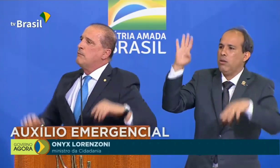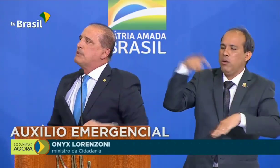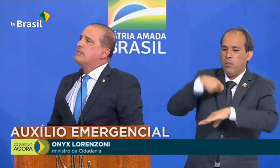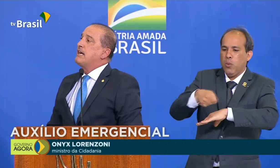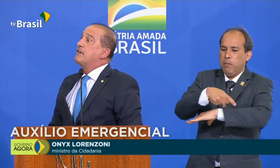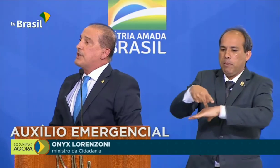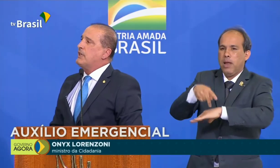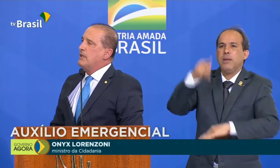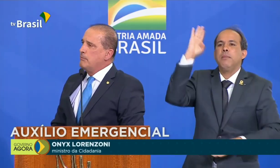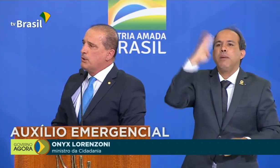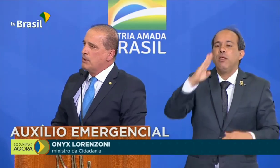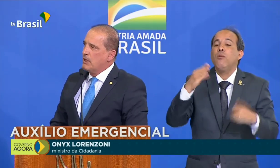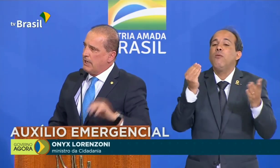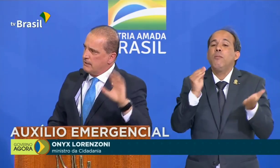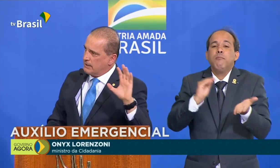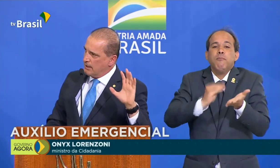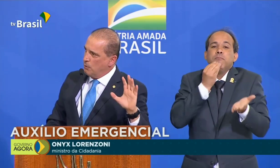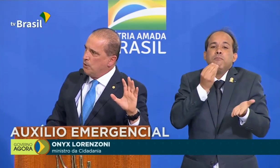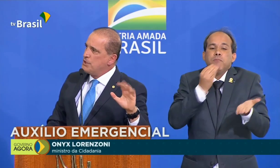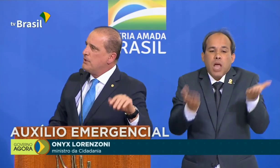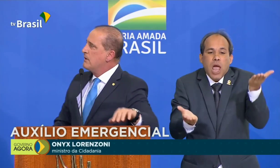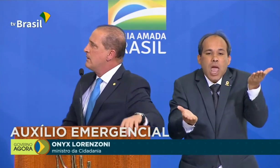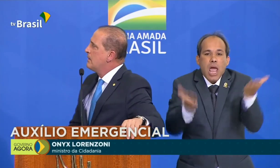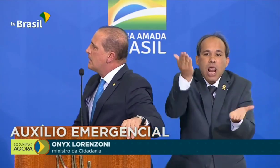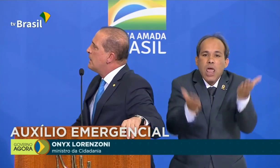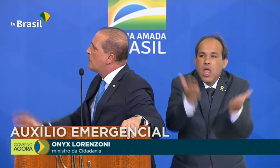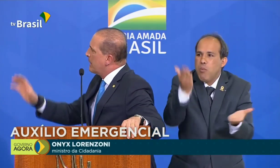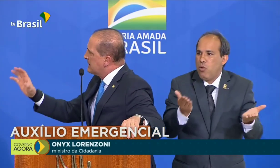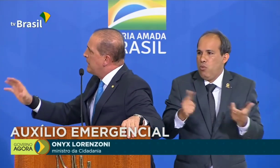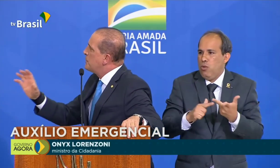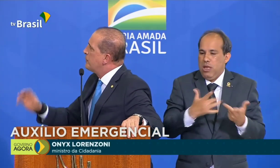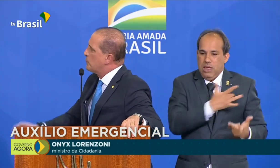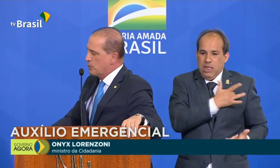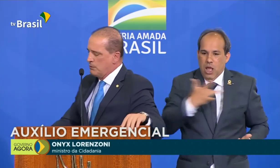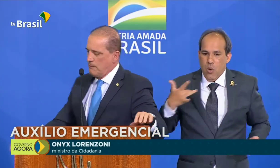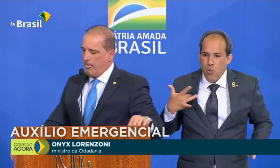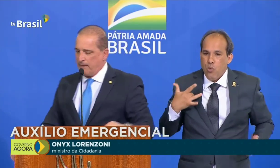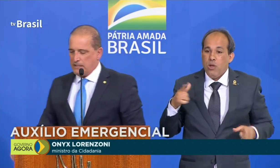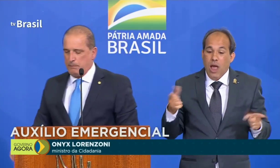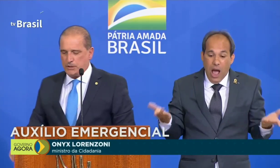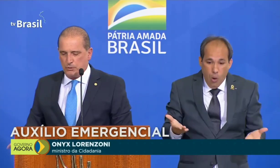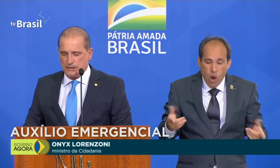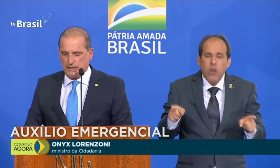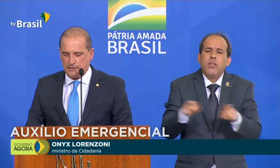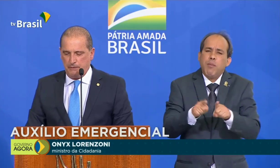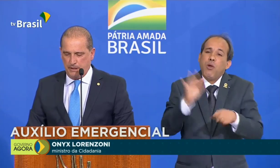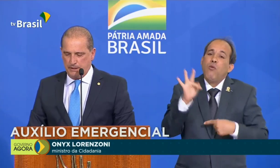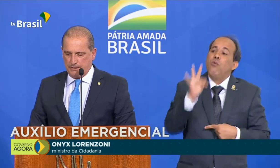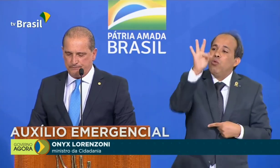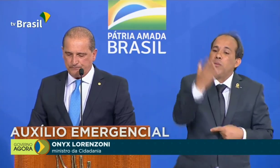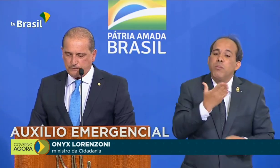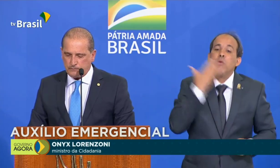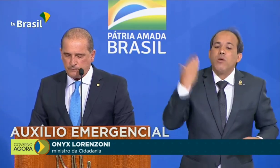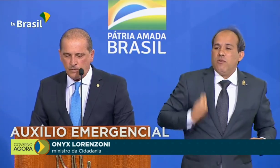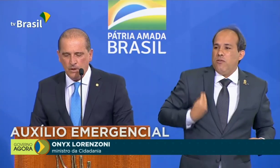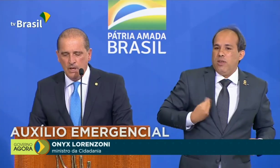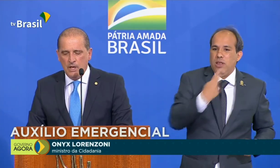Brasil precisava de equilíbrio entre a saúde e o presente e o futuro das pessoas e das